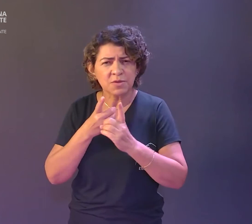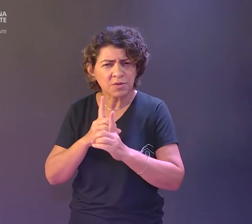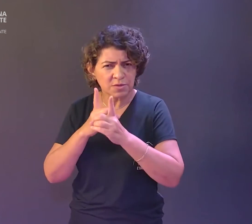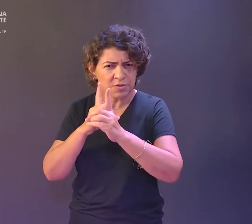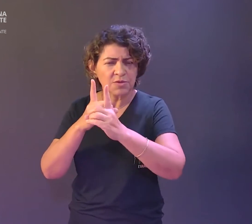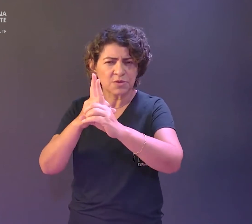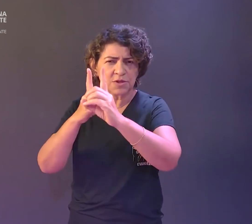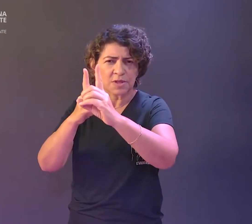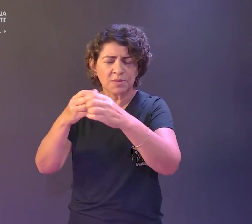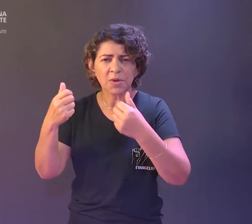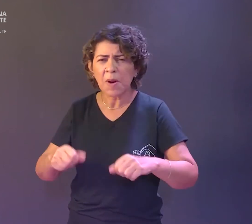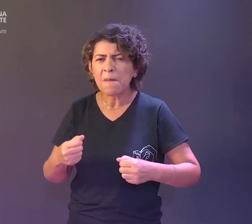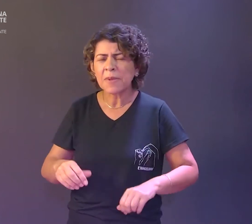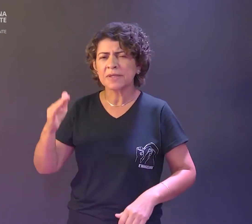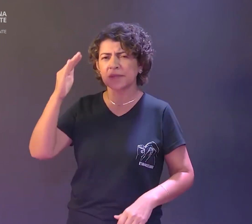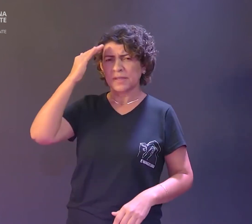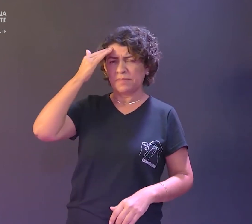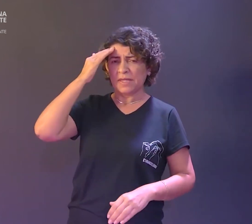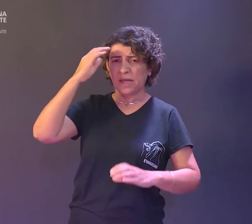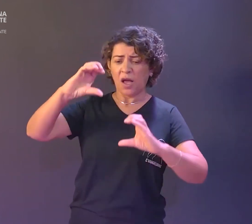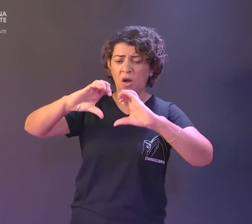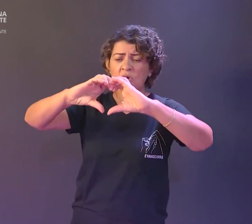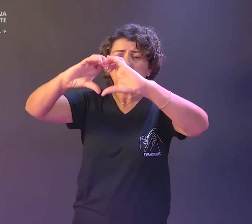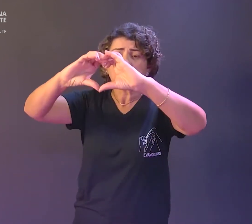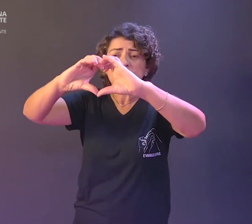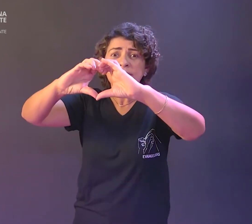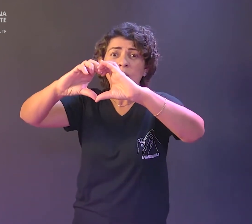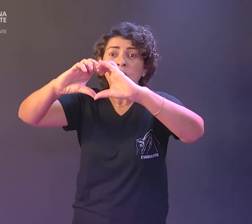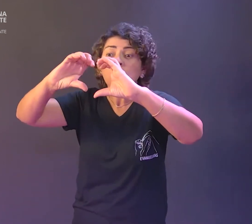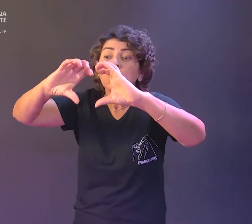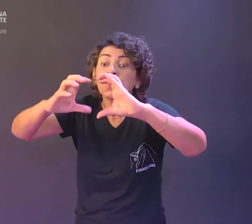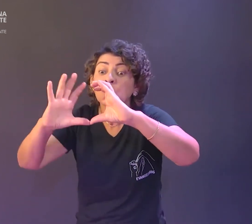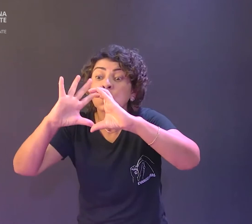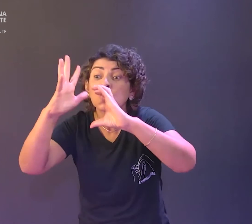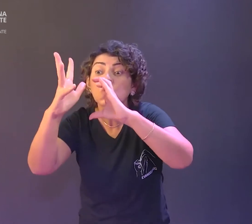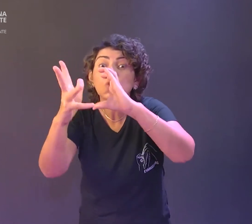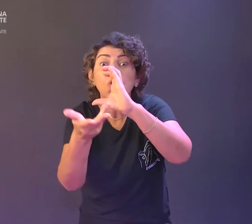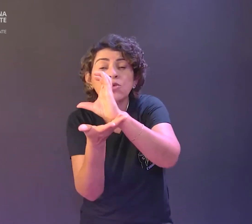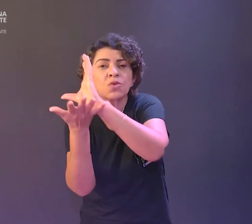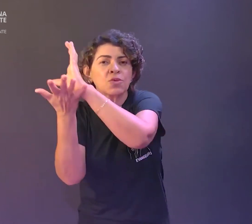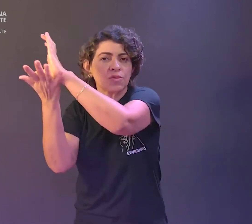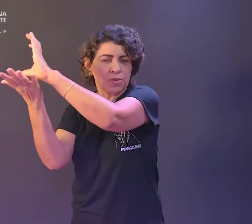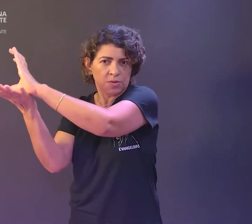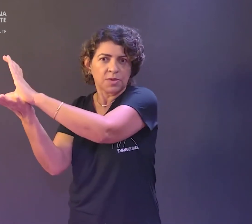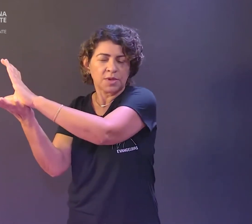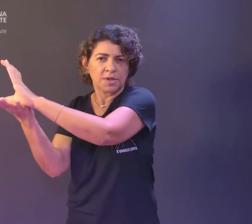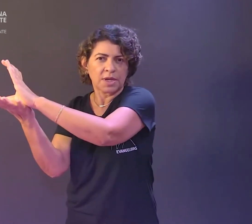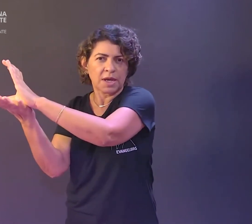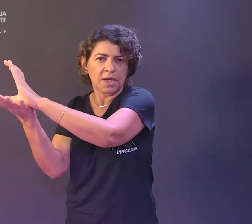subjugar todo o seu coração ao senhorio de Cristo, e isso inclui todas as